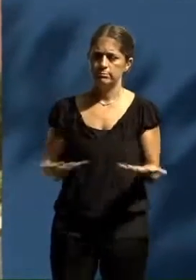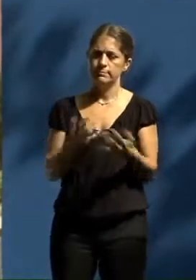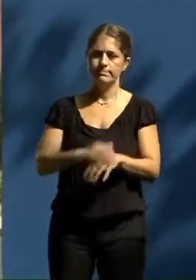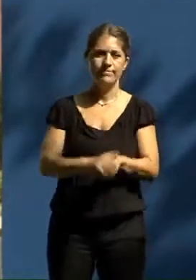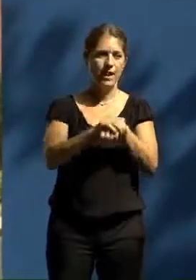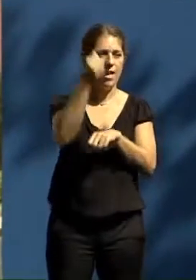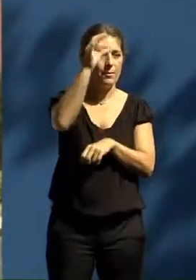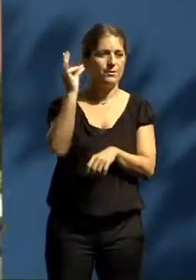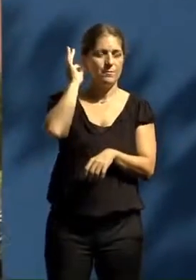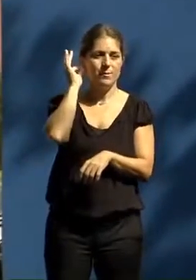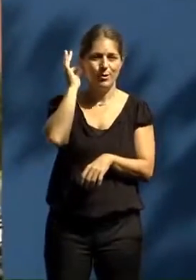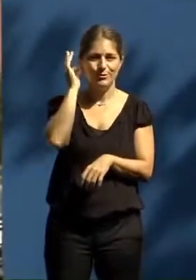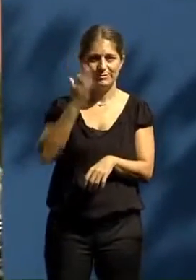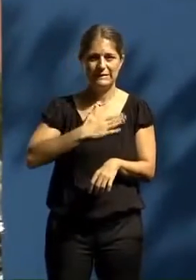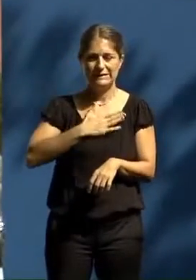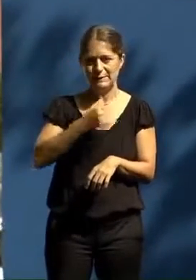Amigas e amigos de Vilagarcía,